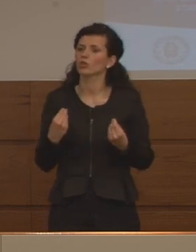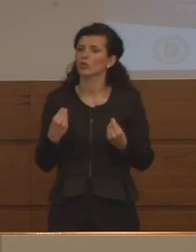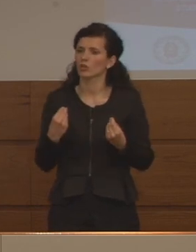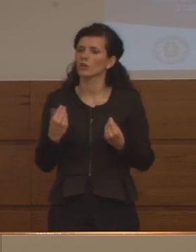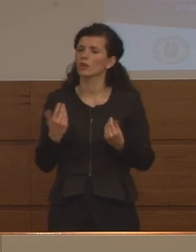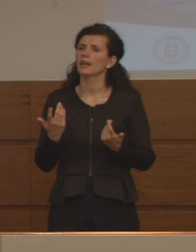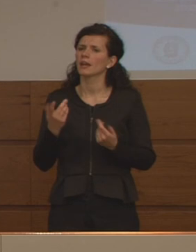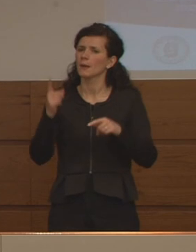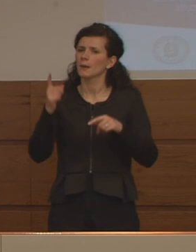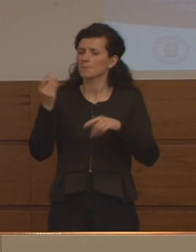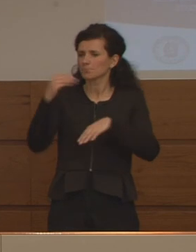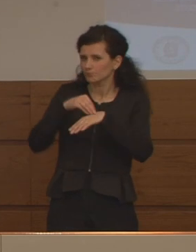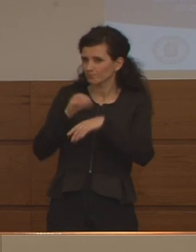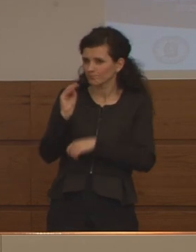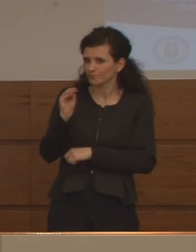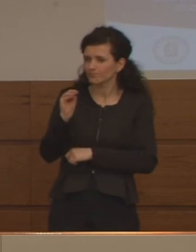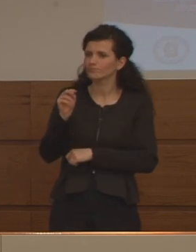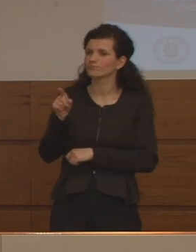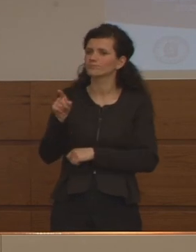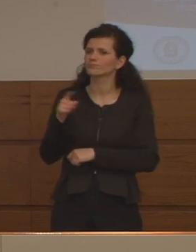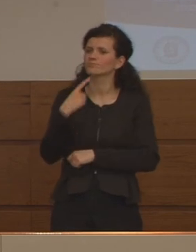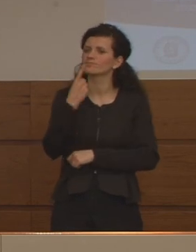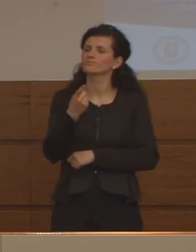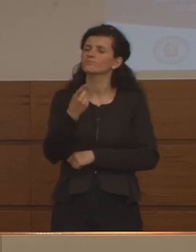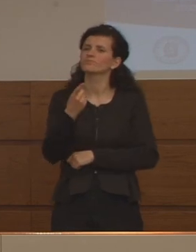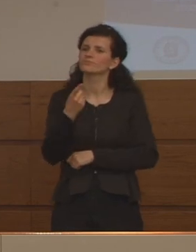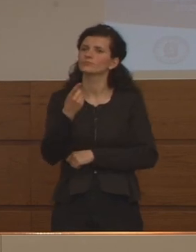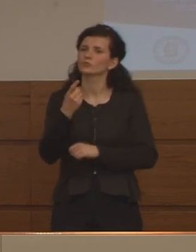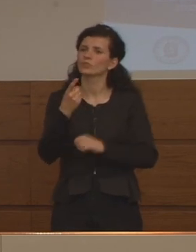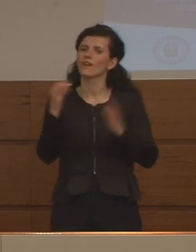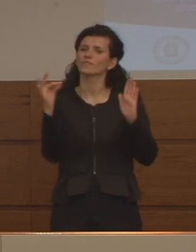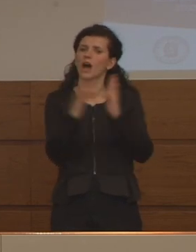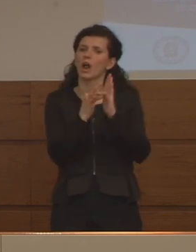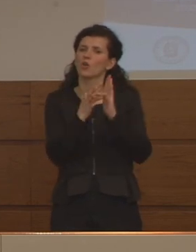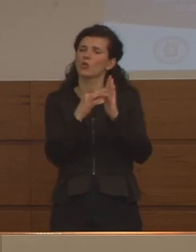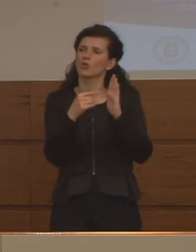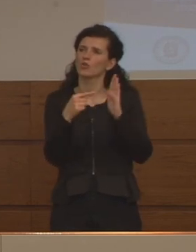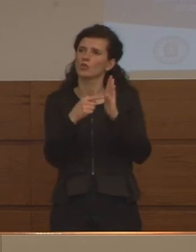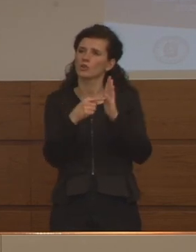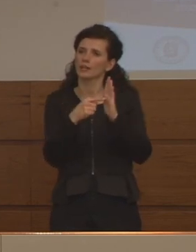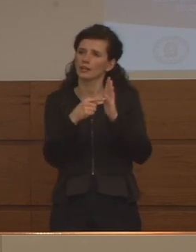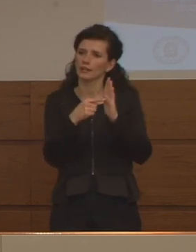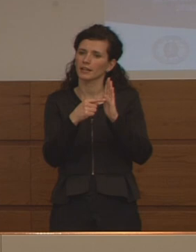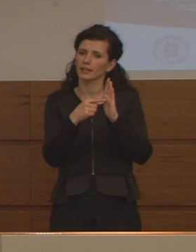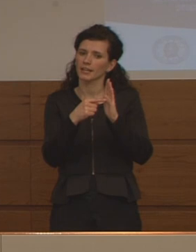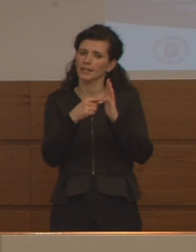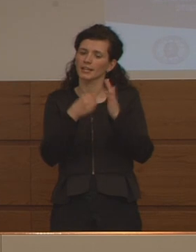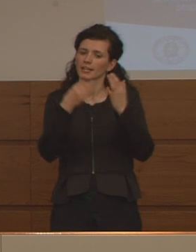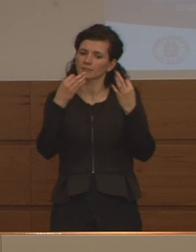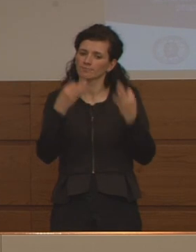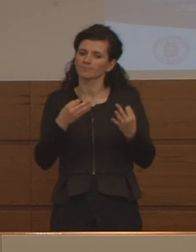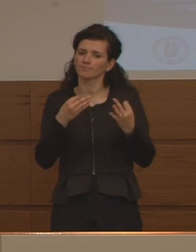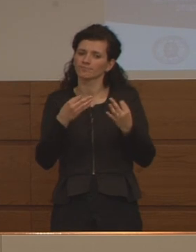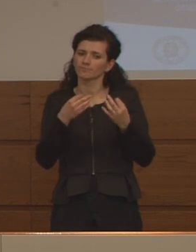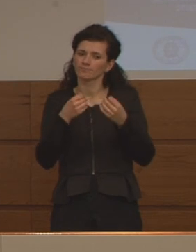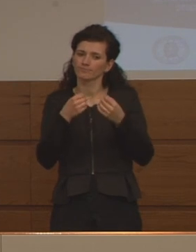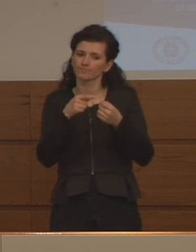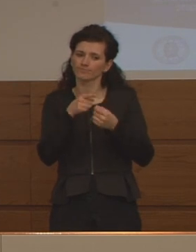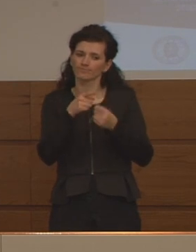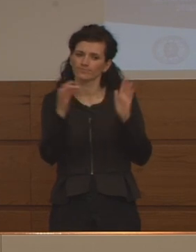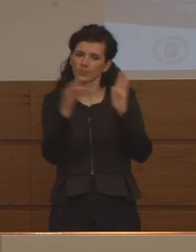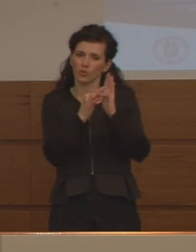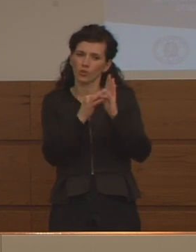dell'esponenziale che diciamo seguiva l'andamento dei nuovi decessi